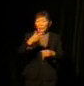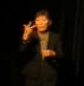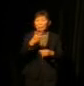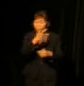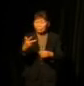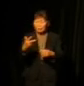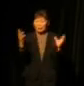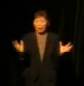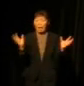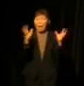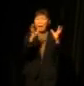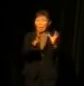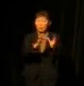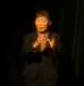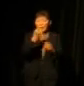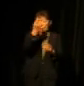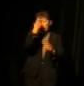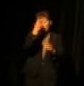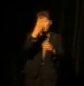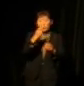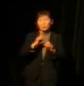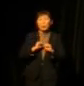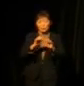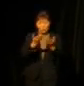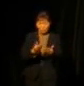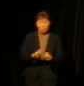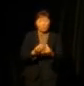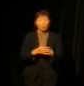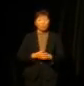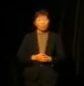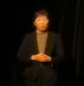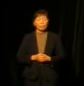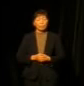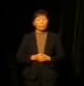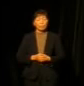名にね、みんなで授業を再開したです。